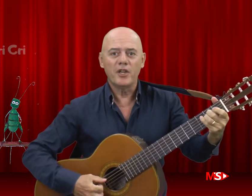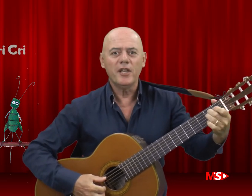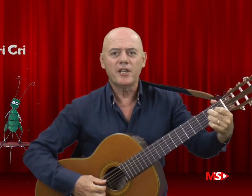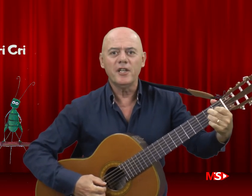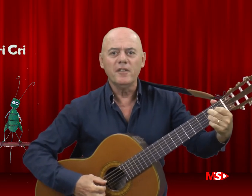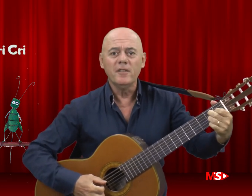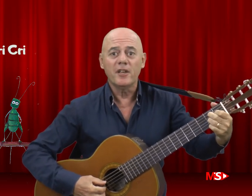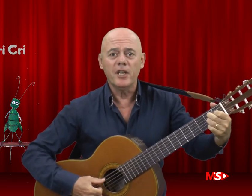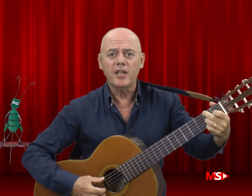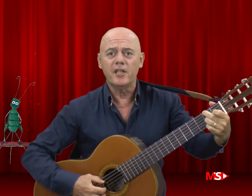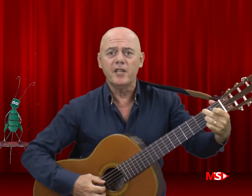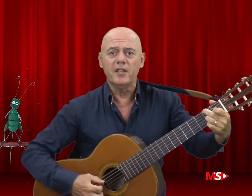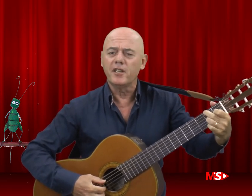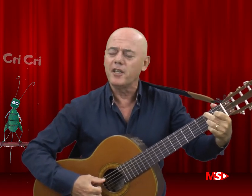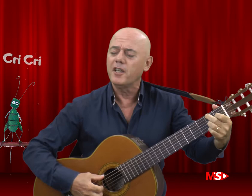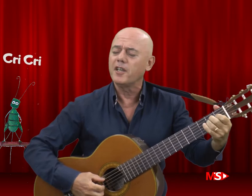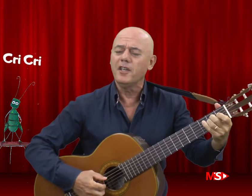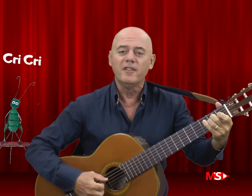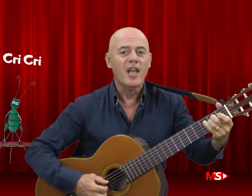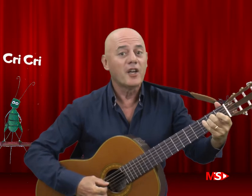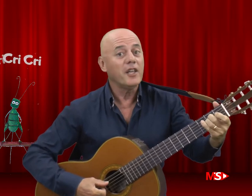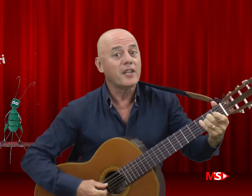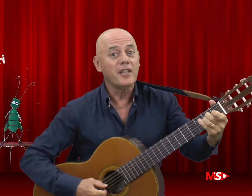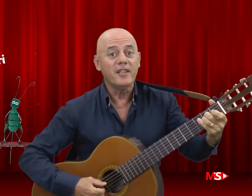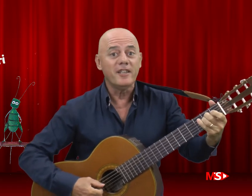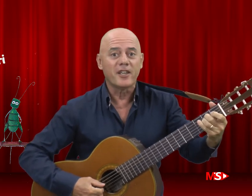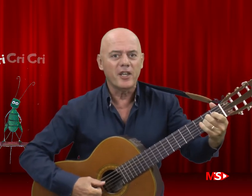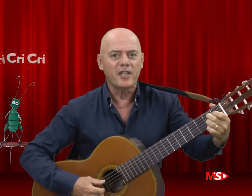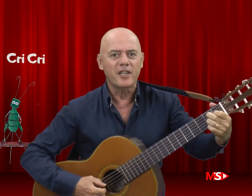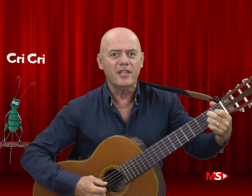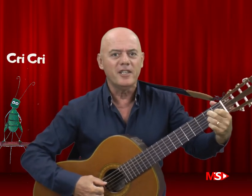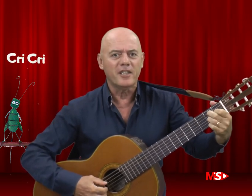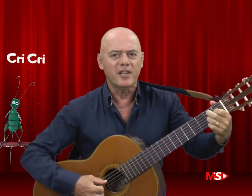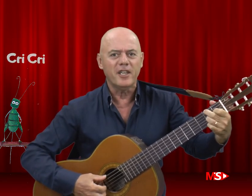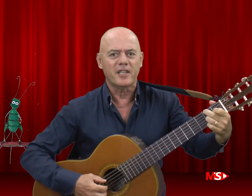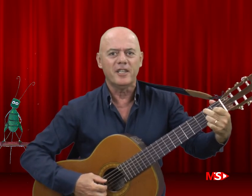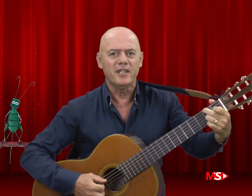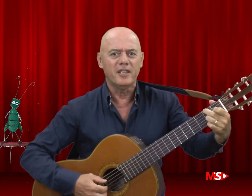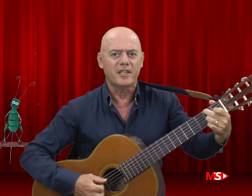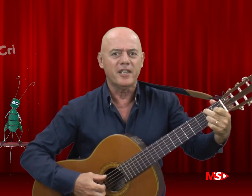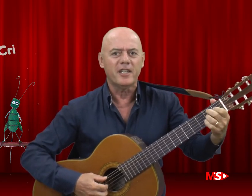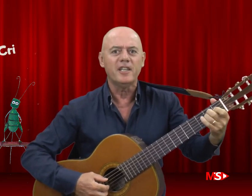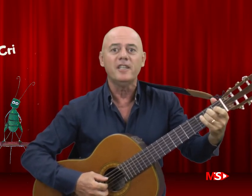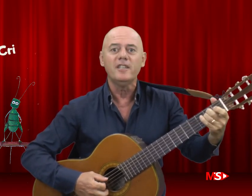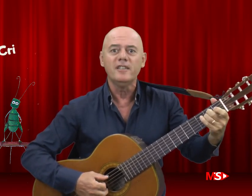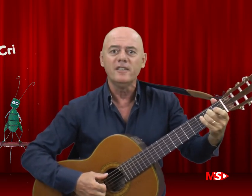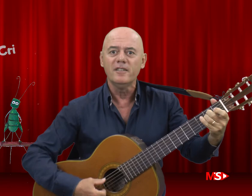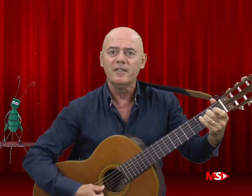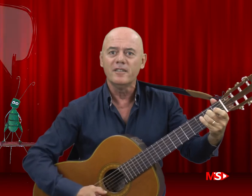cri cri cri cri cri cri cri cri cri cri cri cri cri cri